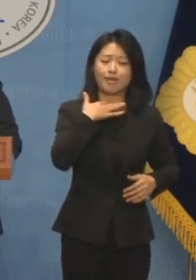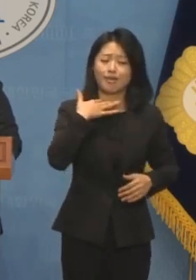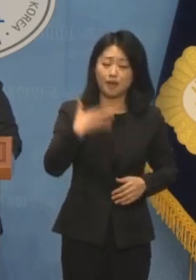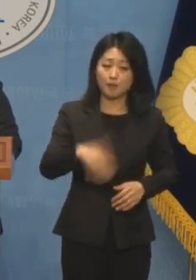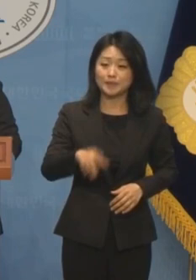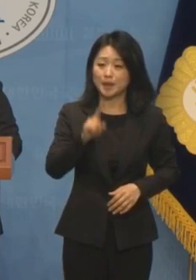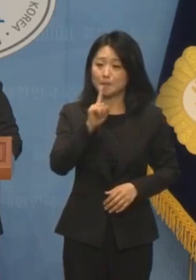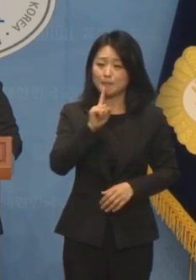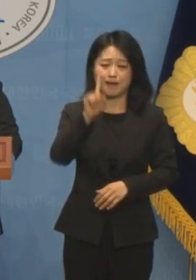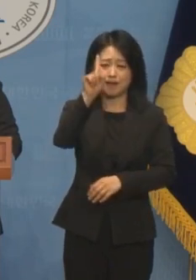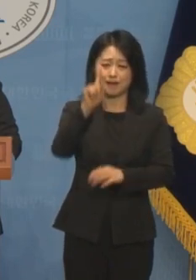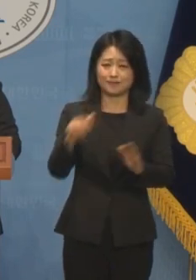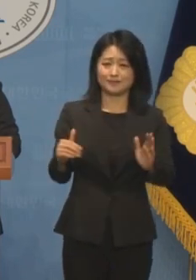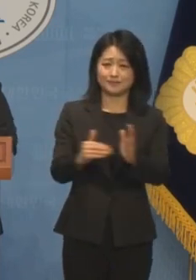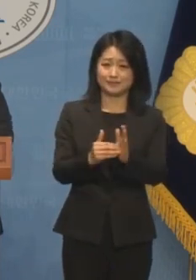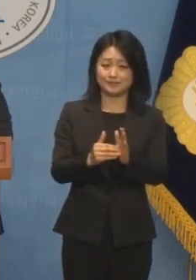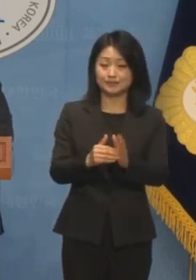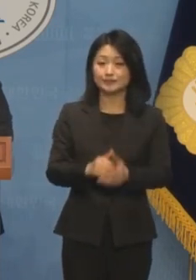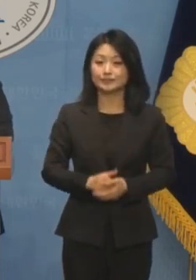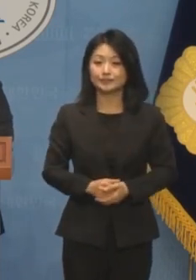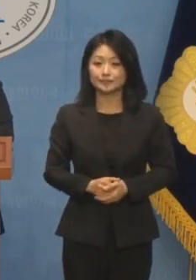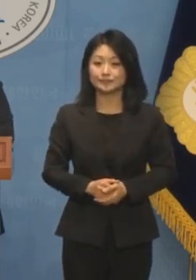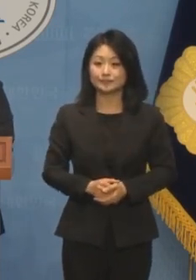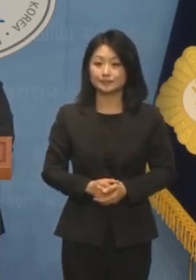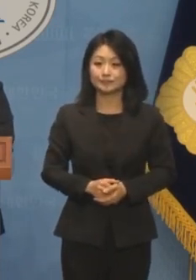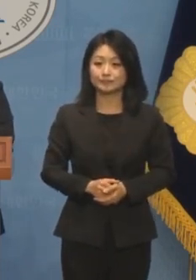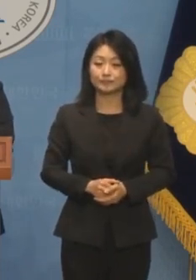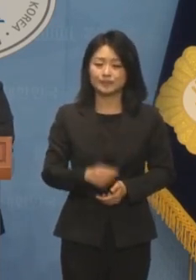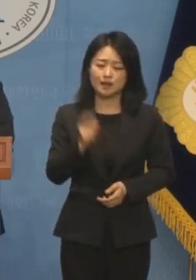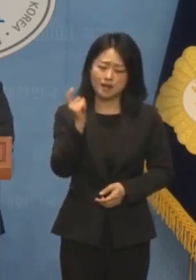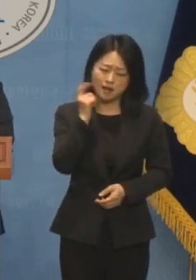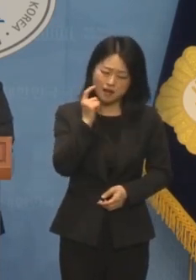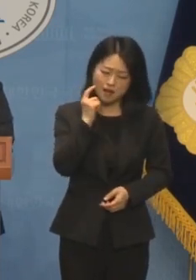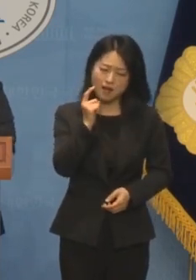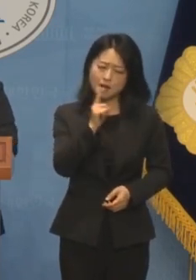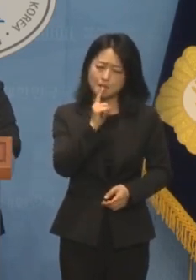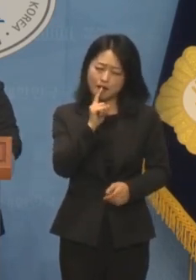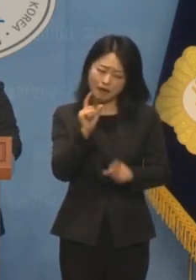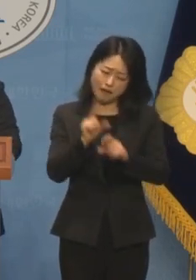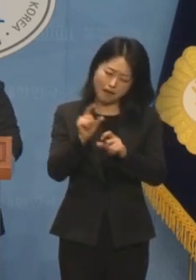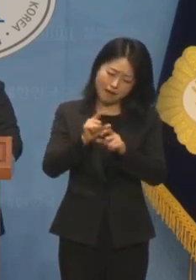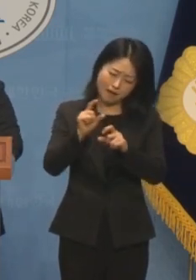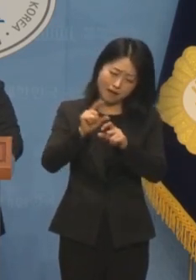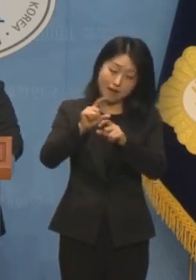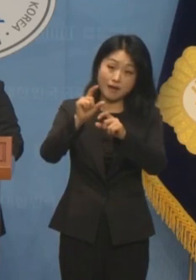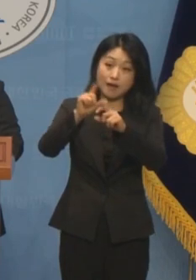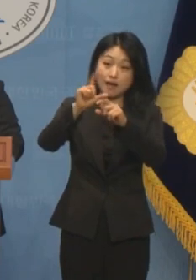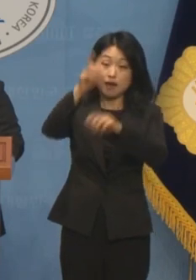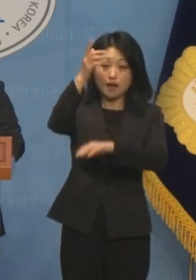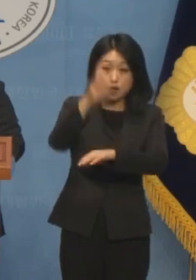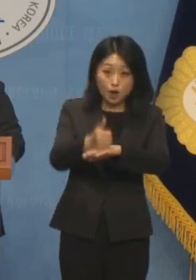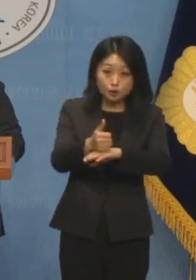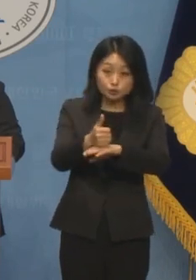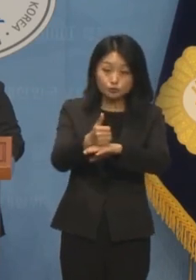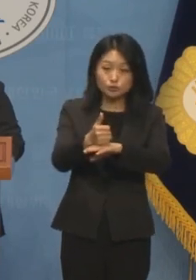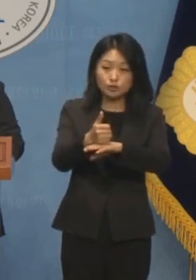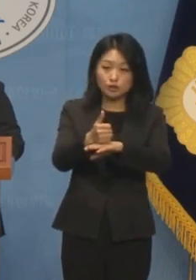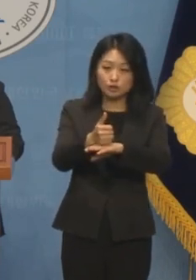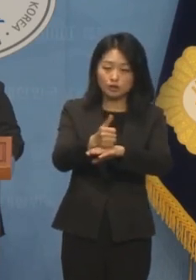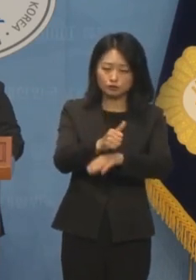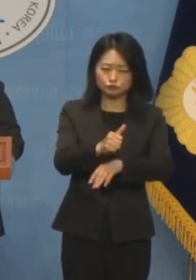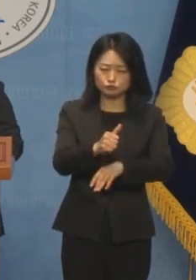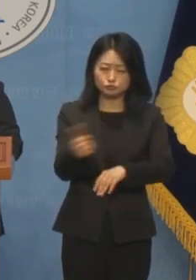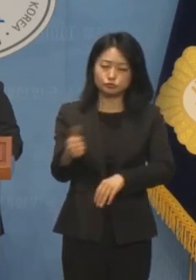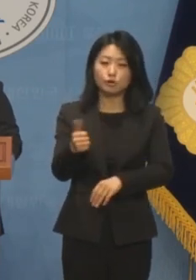한마디의 해명이면 충분할 것입니다. 거짓말은 더 큰 거짓말을 낳고 끝내 걷잡을 수 없는